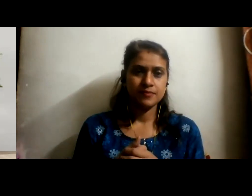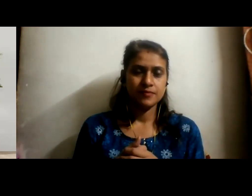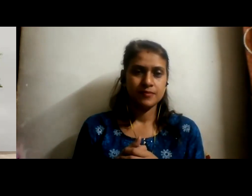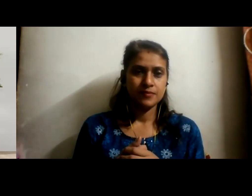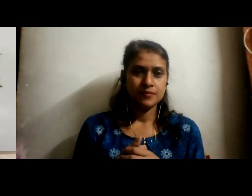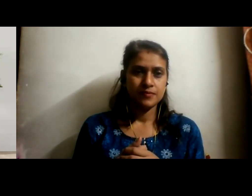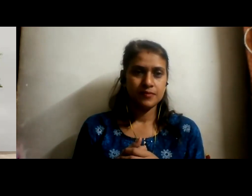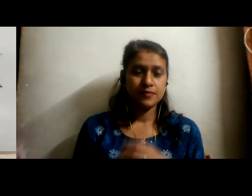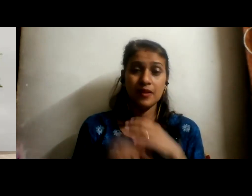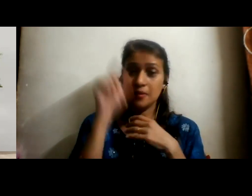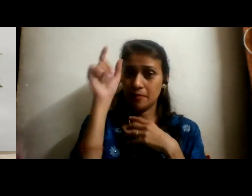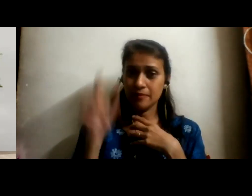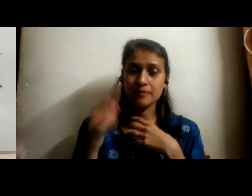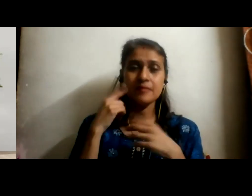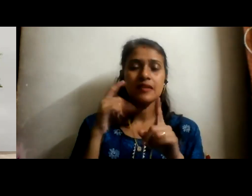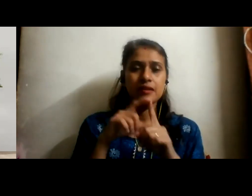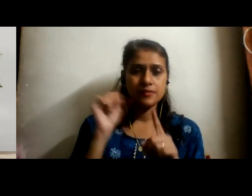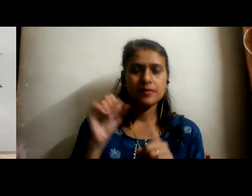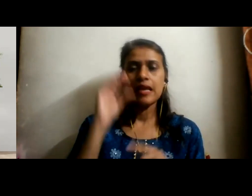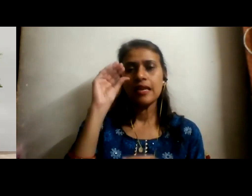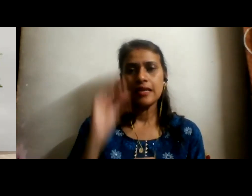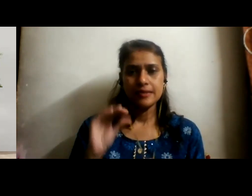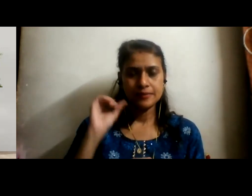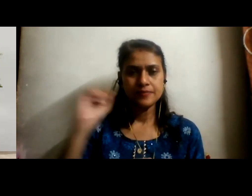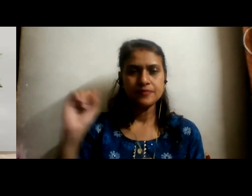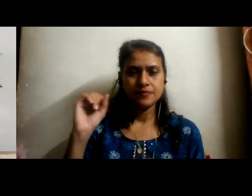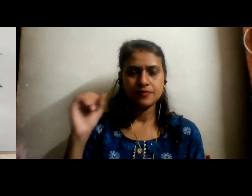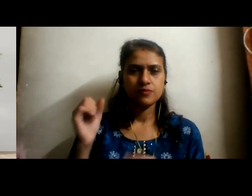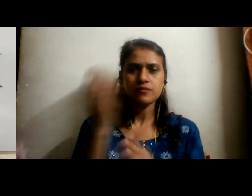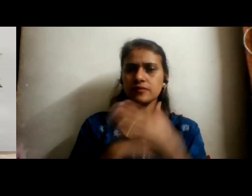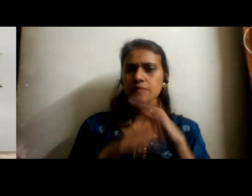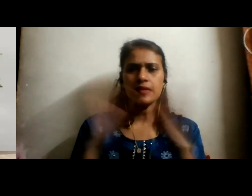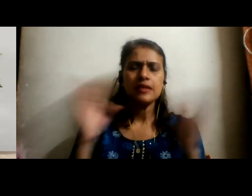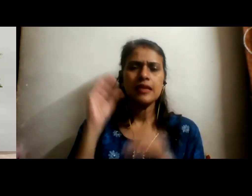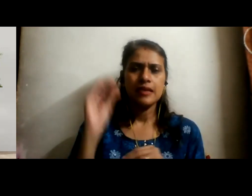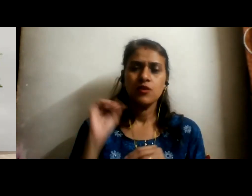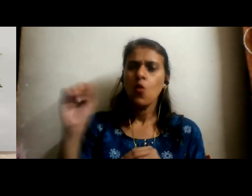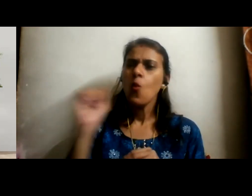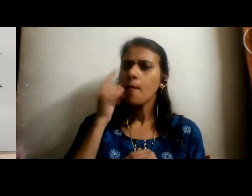persons with ID, aur wo mild the, to main unke parent ke counseling kar raha tha, parent ke,